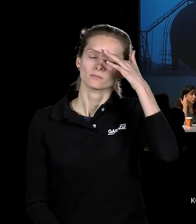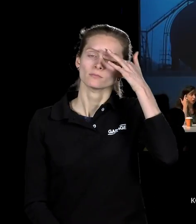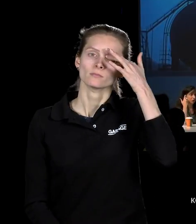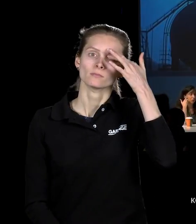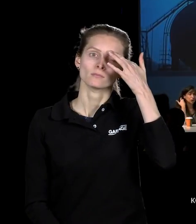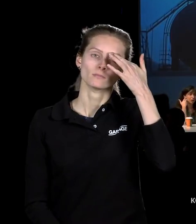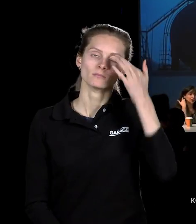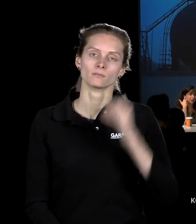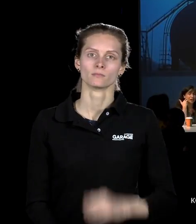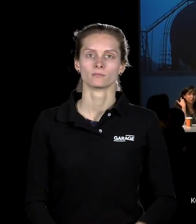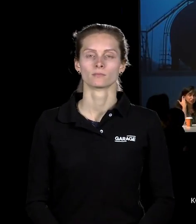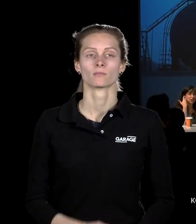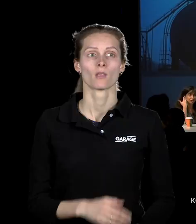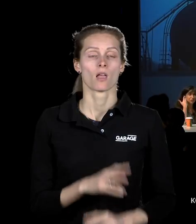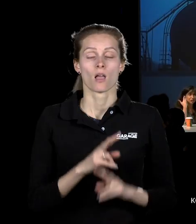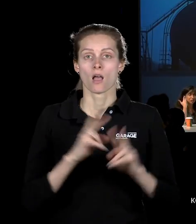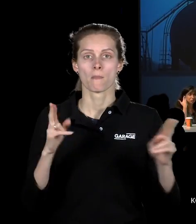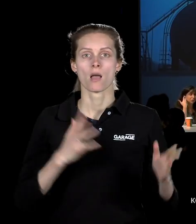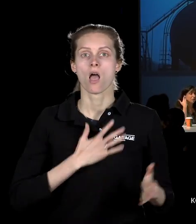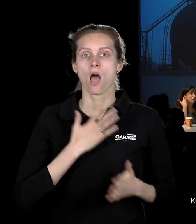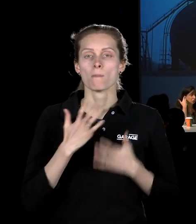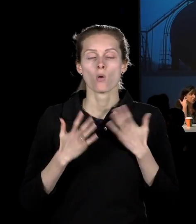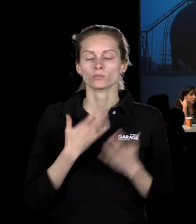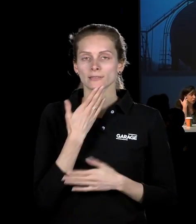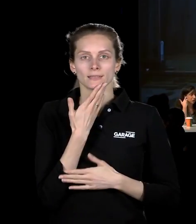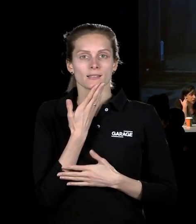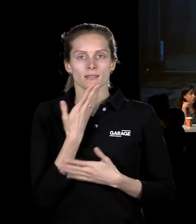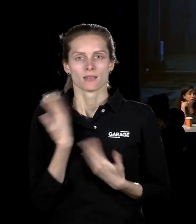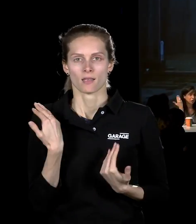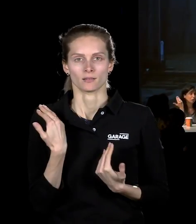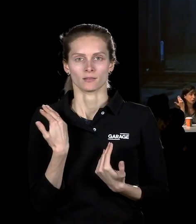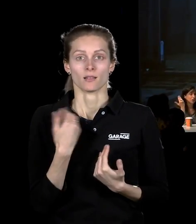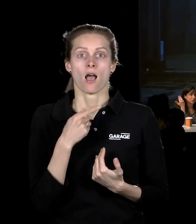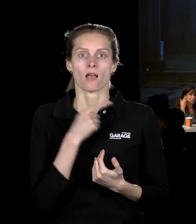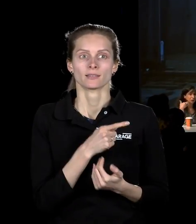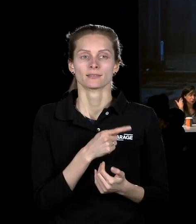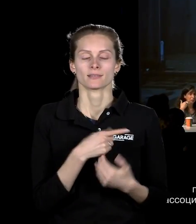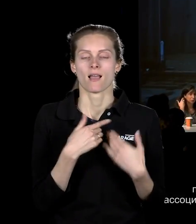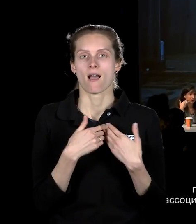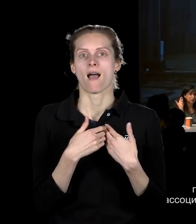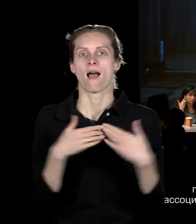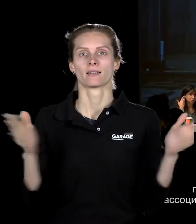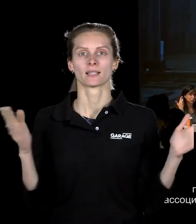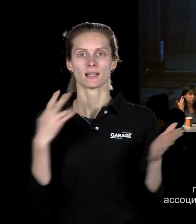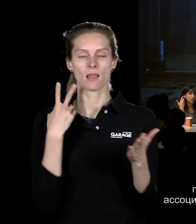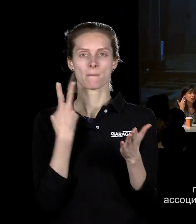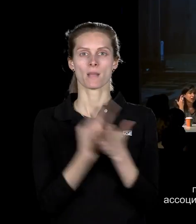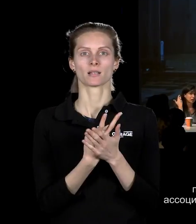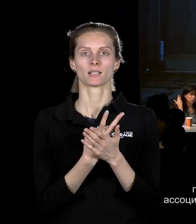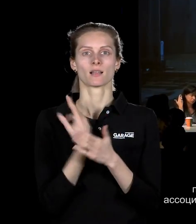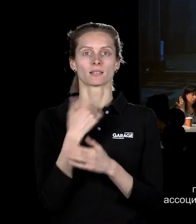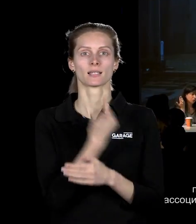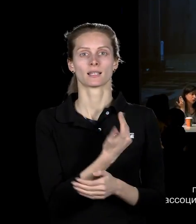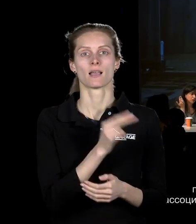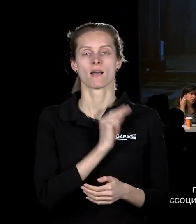эмоций, которые Бехеры очень хотели избежать в своих работах, но для которых они, тем не менее, широко открыли двери, потому что после их работы,